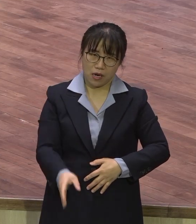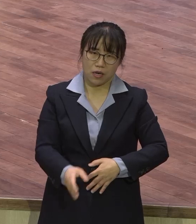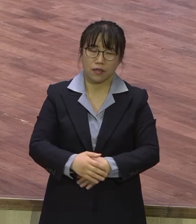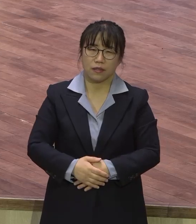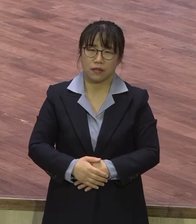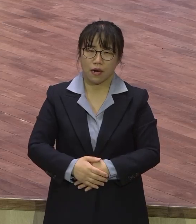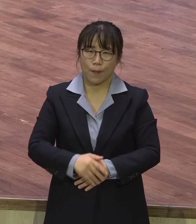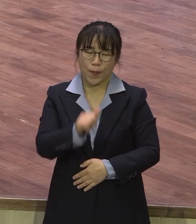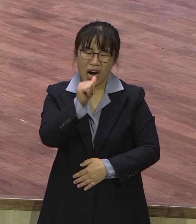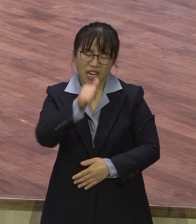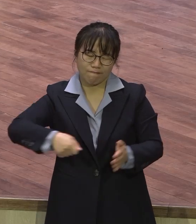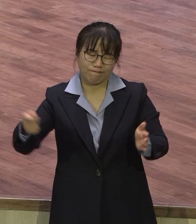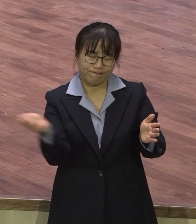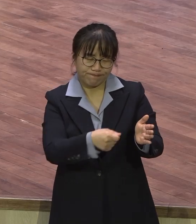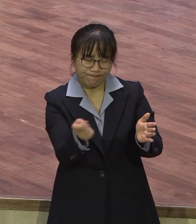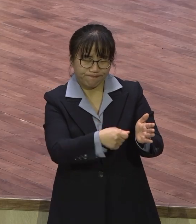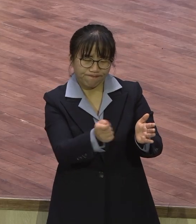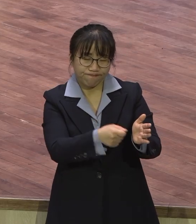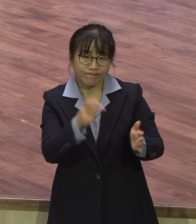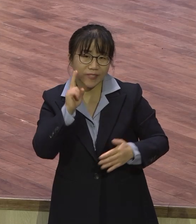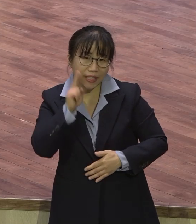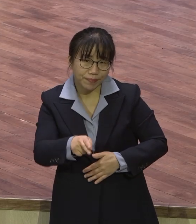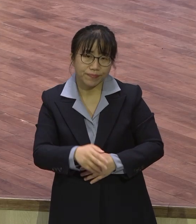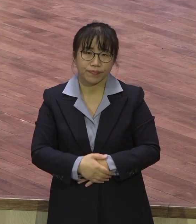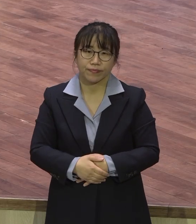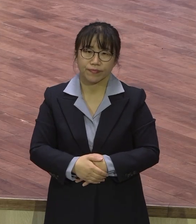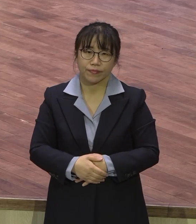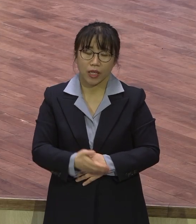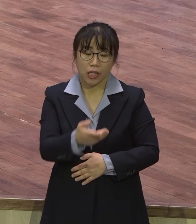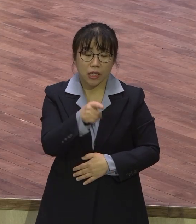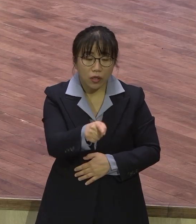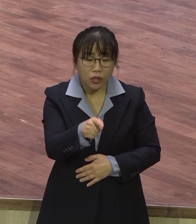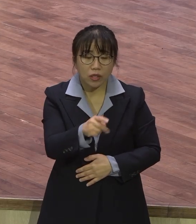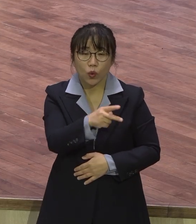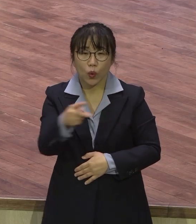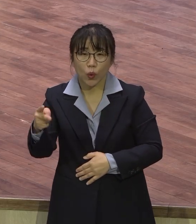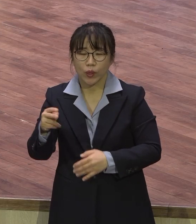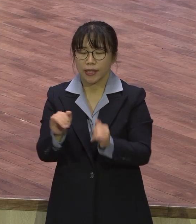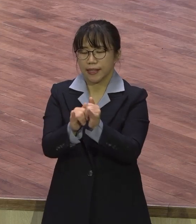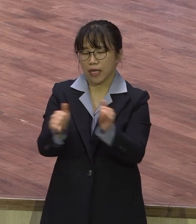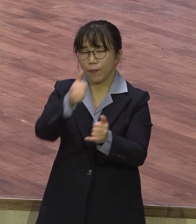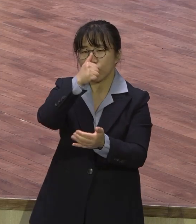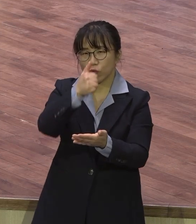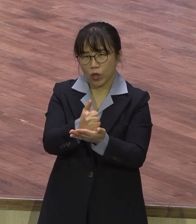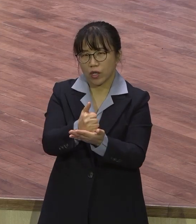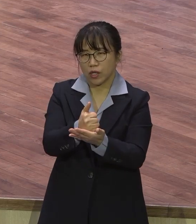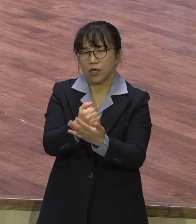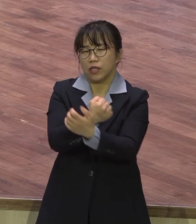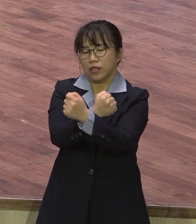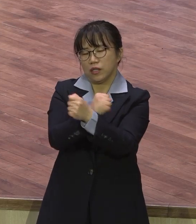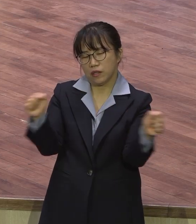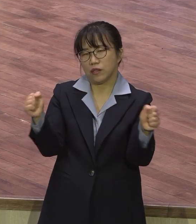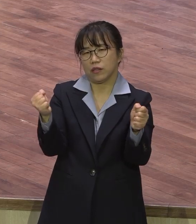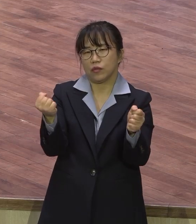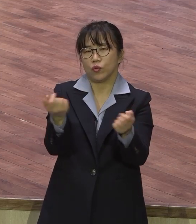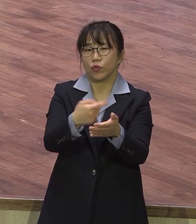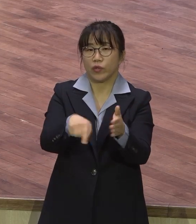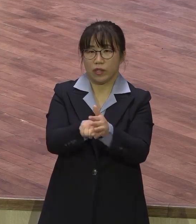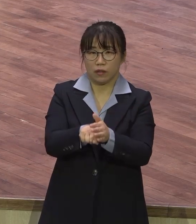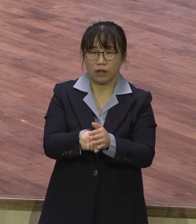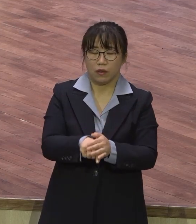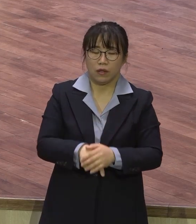죄인들 인류의 죄를 사시기 위한 것이기 때문에 우리 인간으로서 볼 때는 예수님은